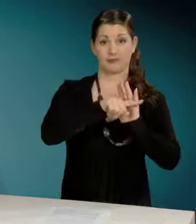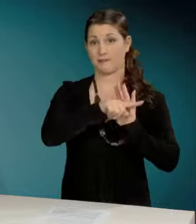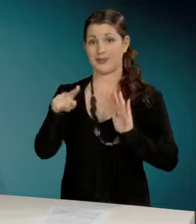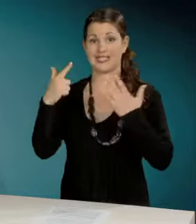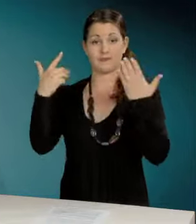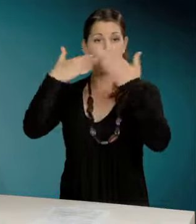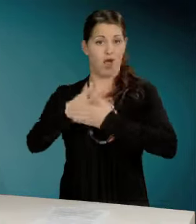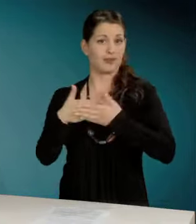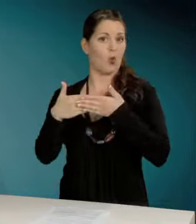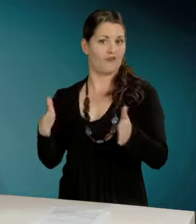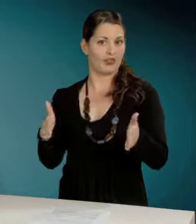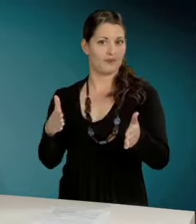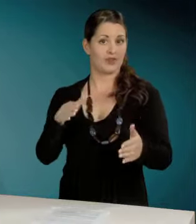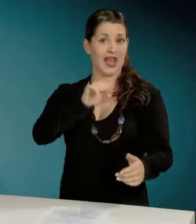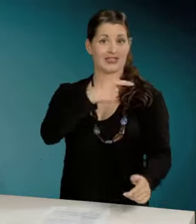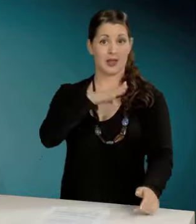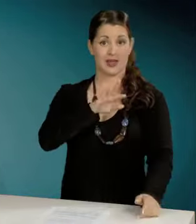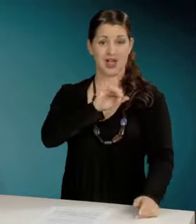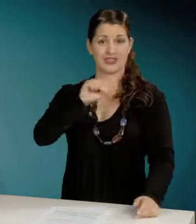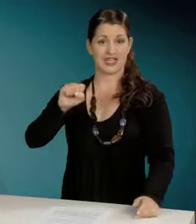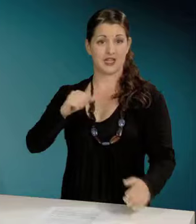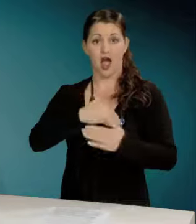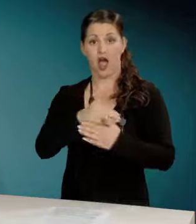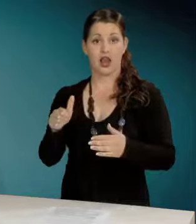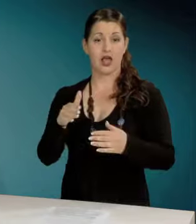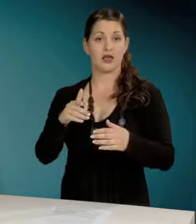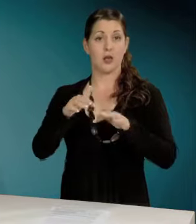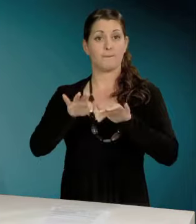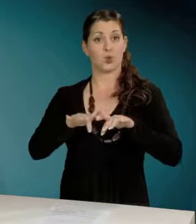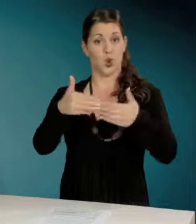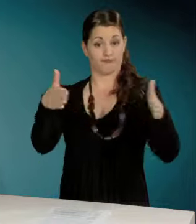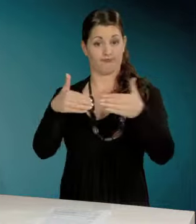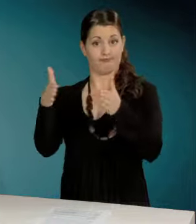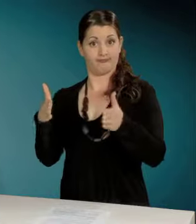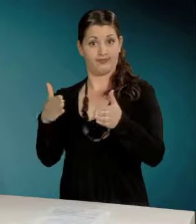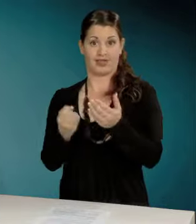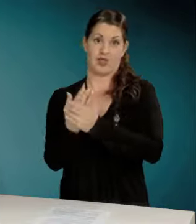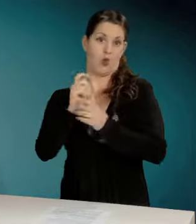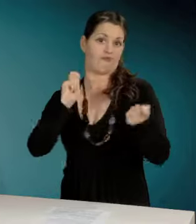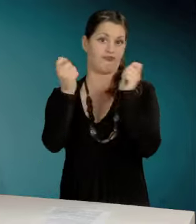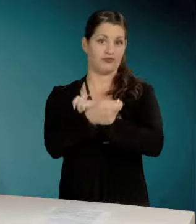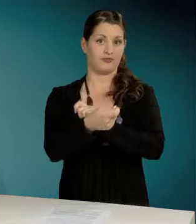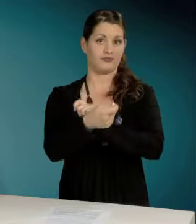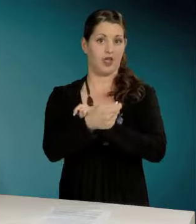uhr bis 19 uhr ist offen der sgb fss hat alle büros umgebaut diese können nun besichtigt